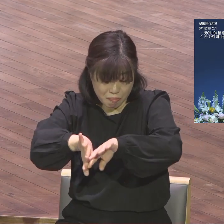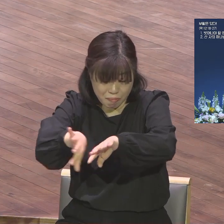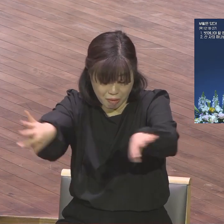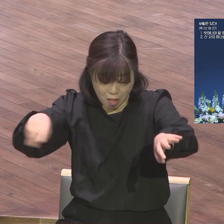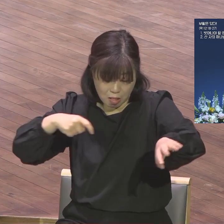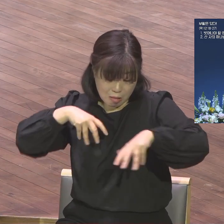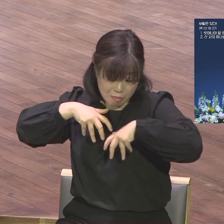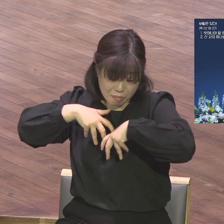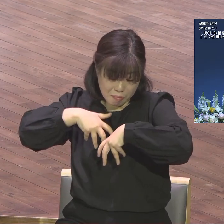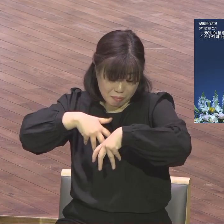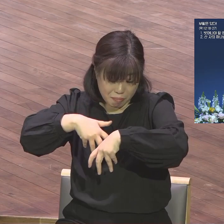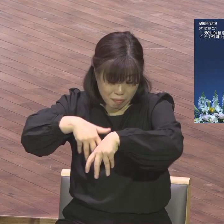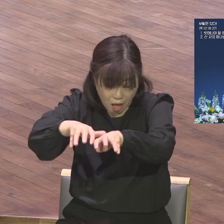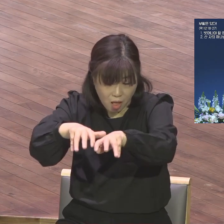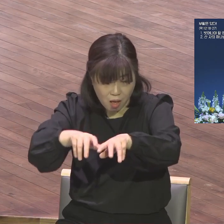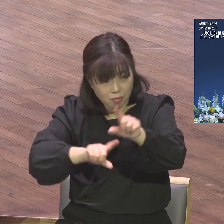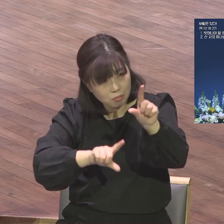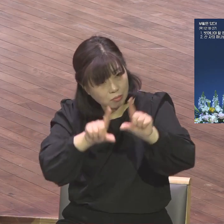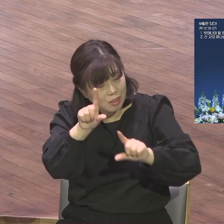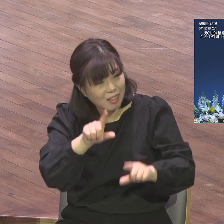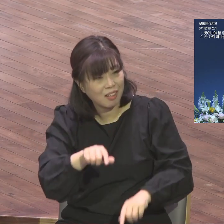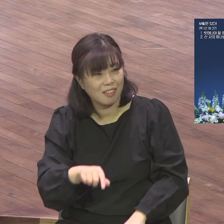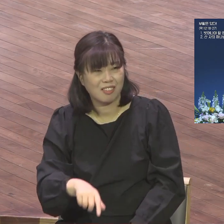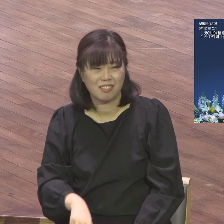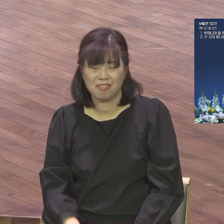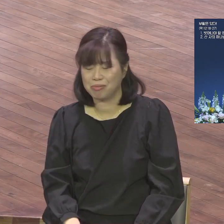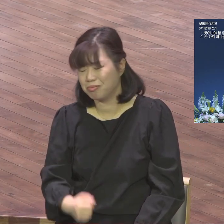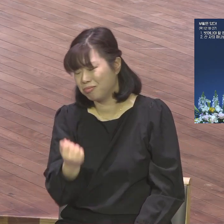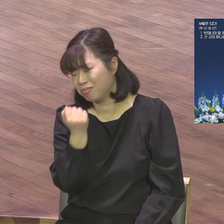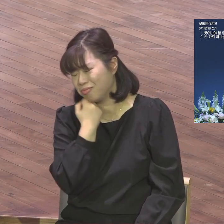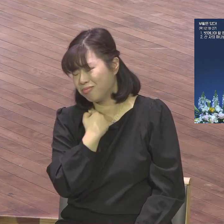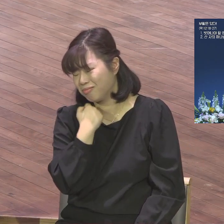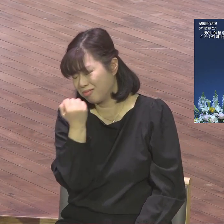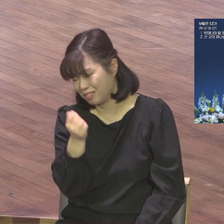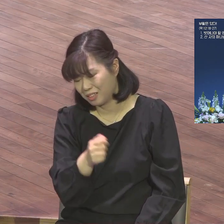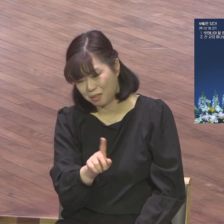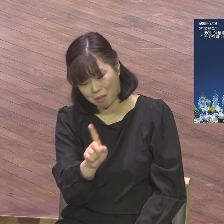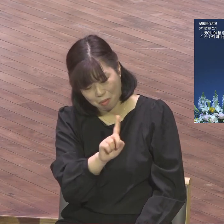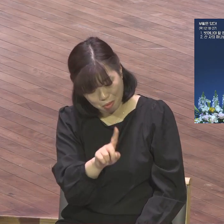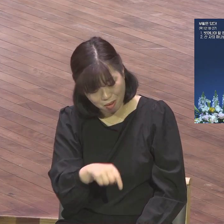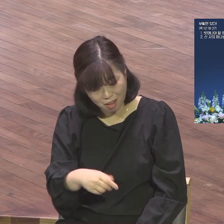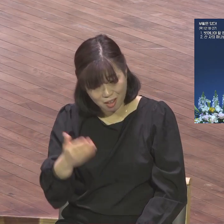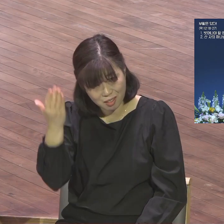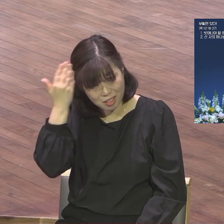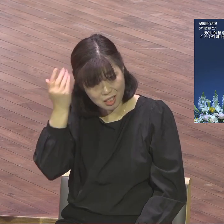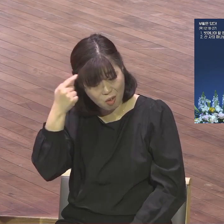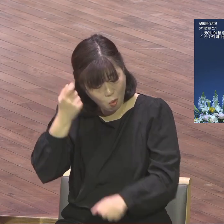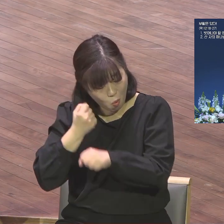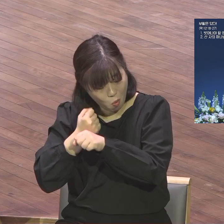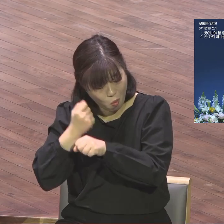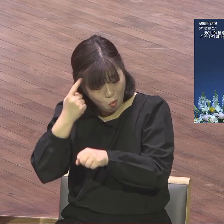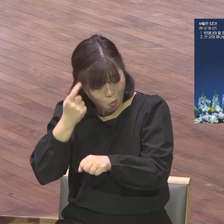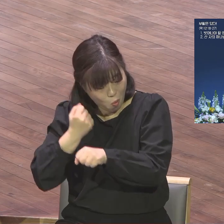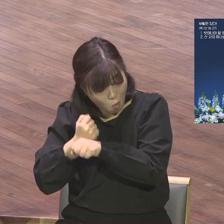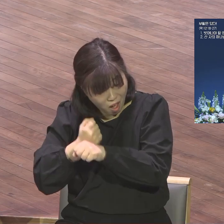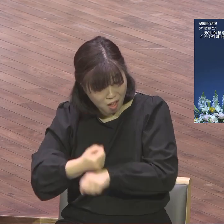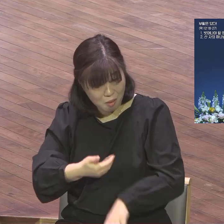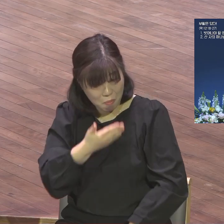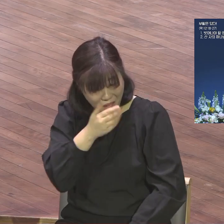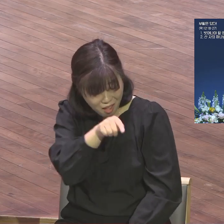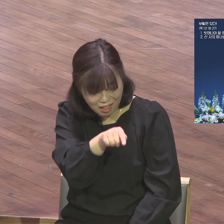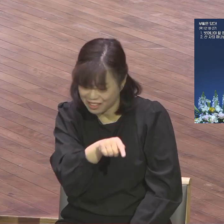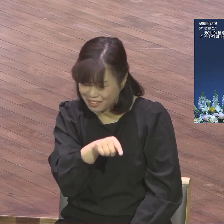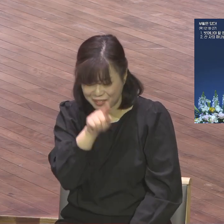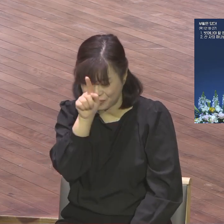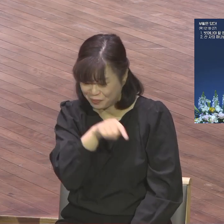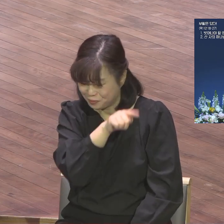다 자유주의자들입니다. 눈에 보이는 거 지식으로 이해되는 것만 받아들여. 나머지는 다